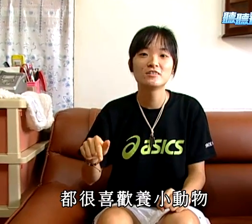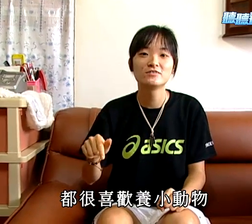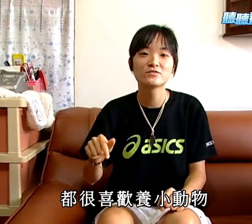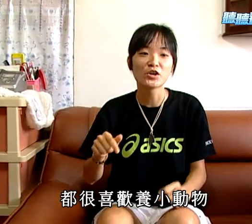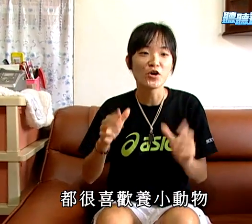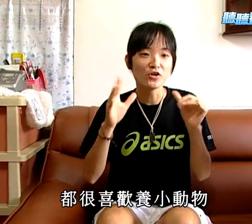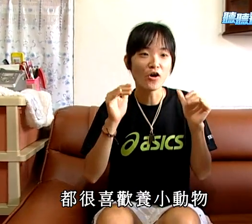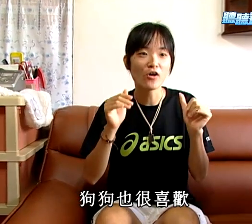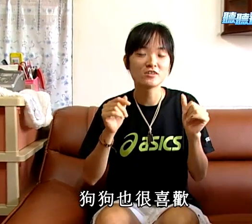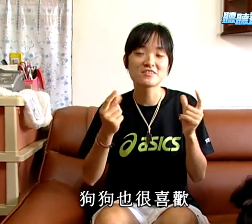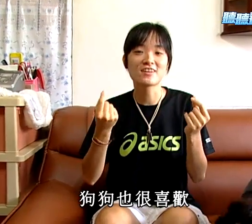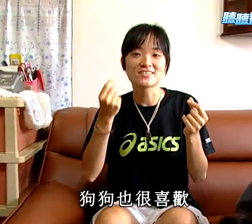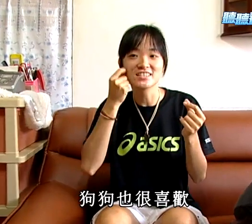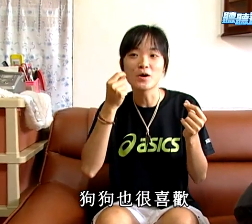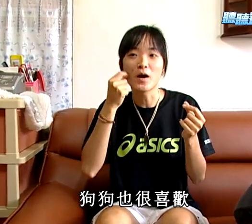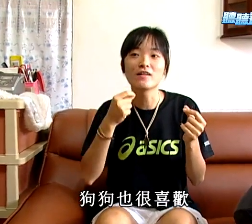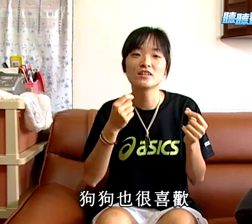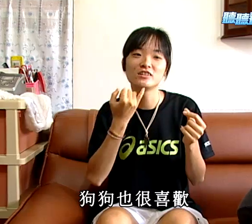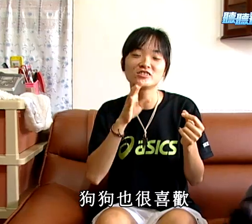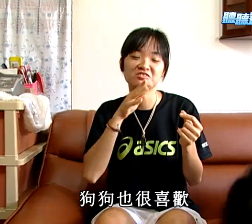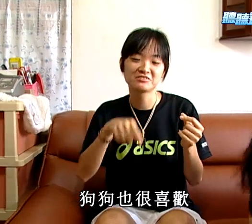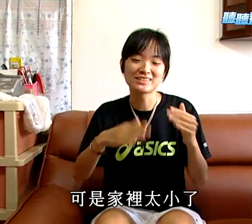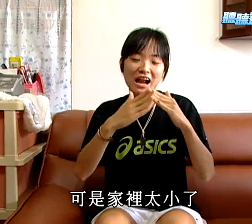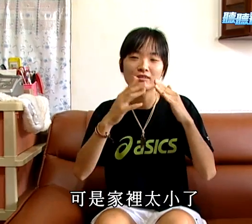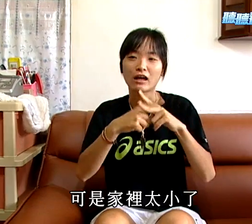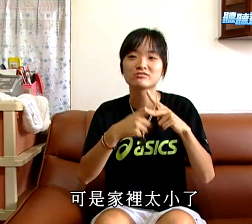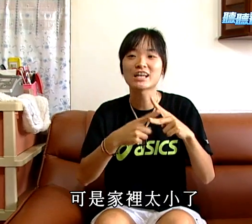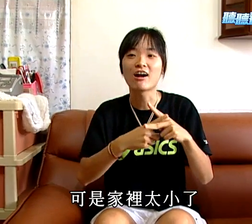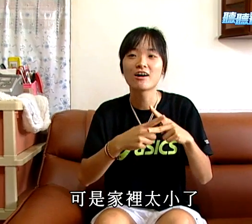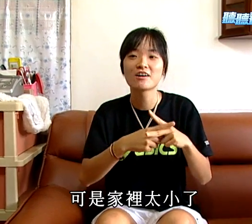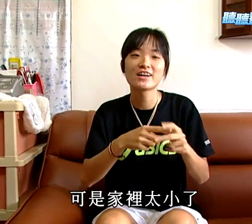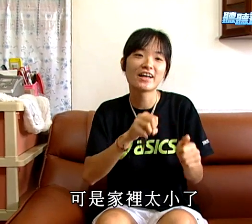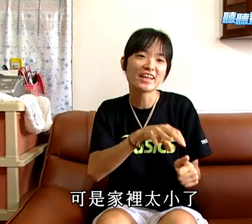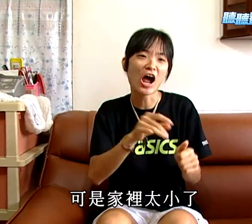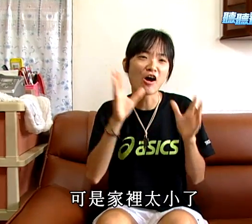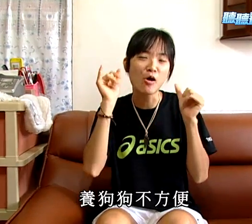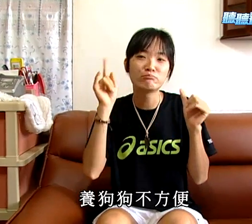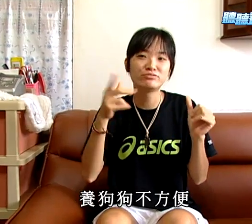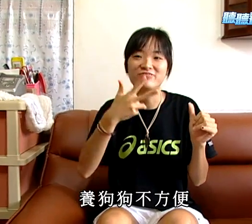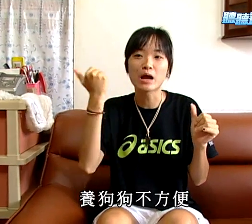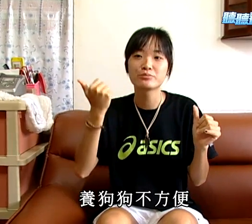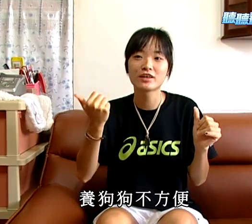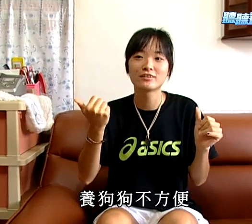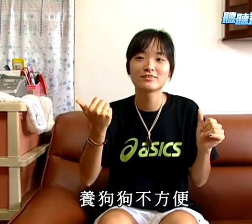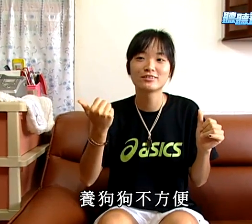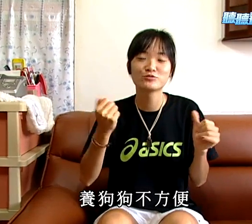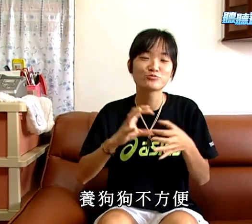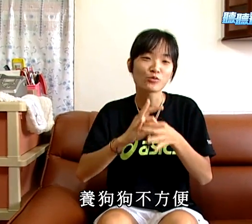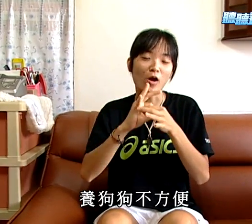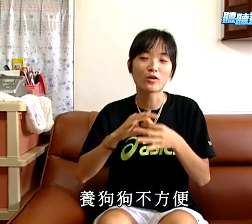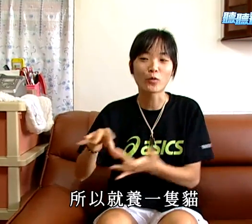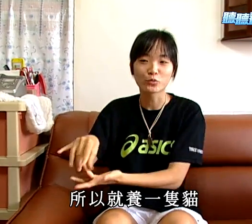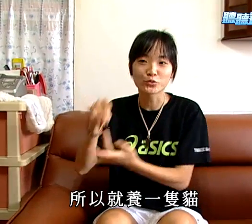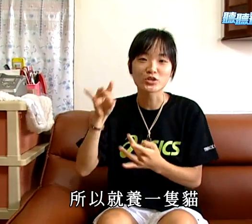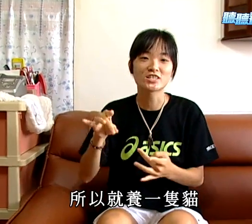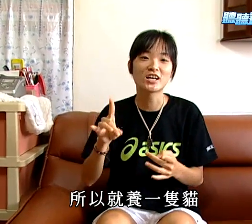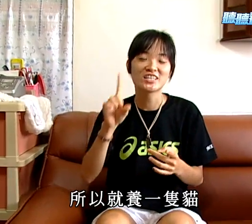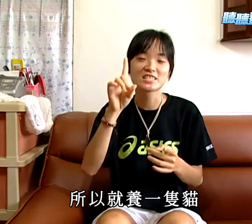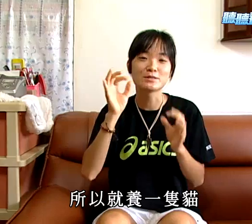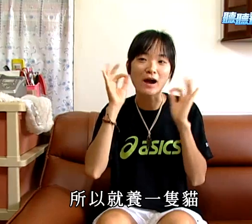物，狗狗也很喜欢。可是呢，家里太小了，养狗狗不方便，所以就养一只